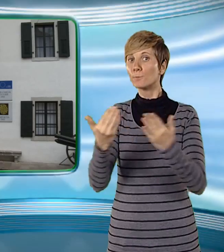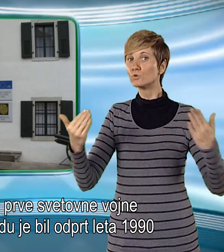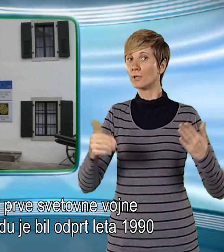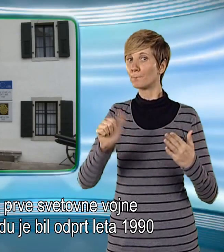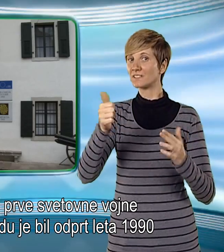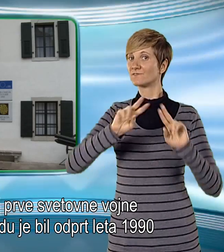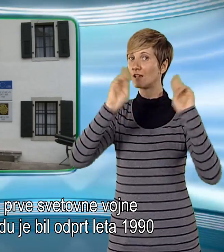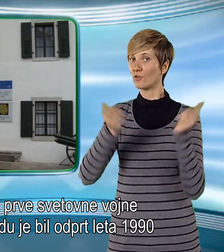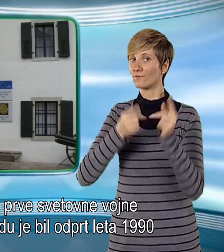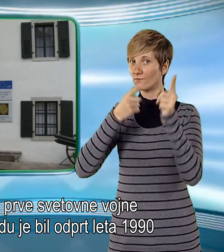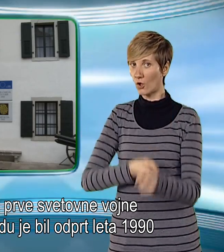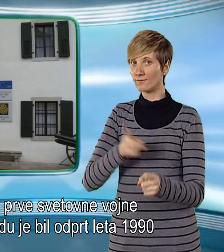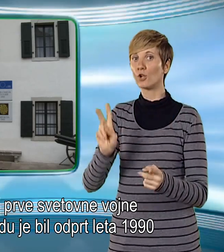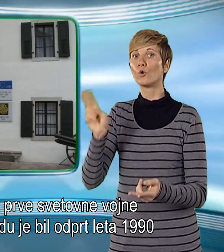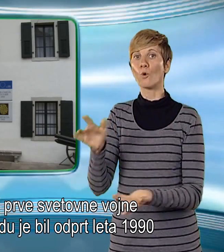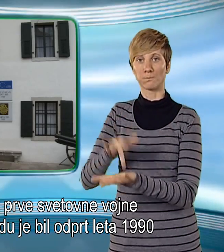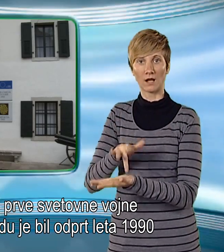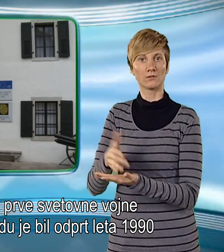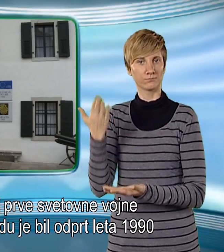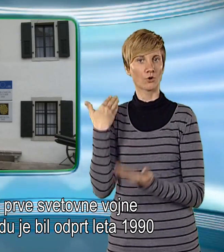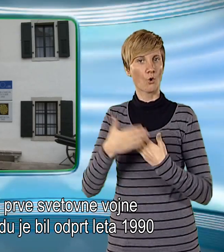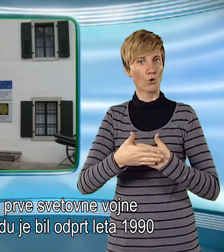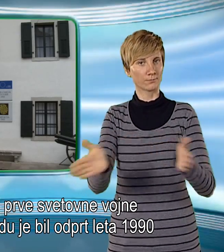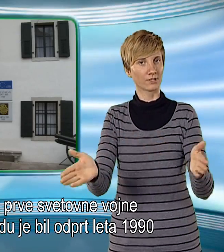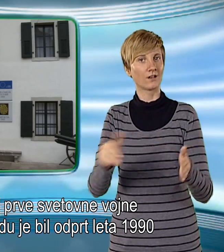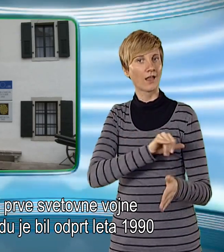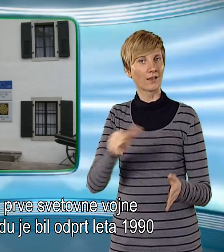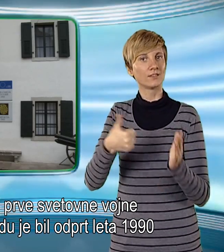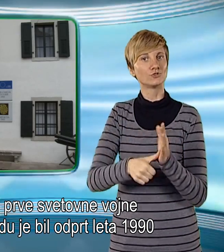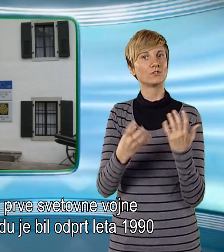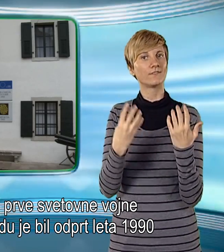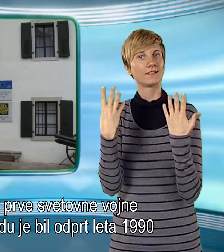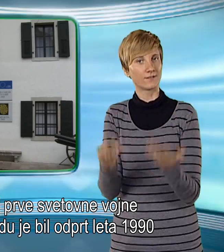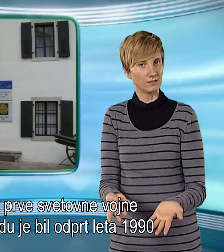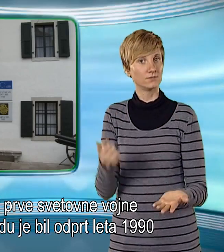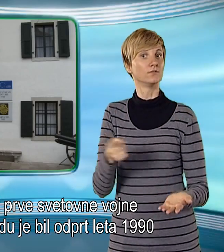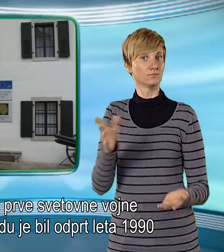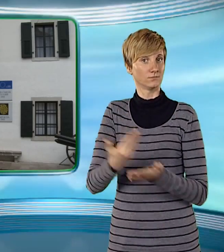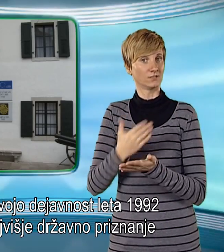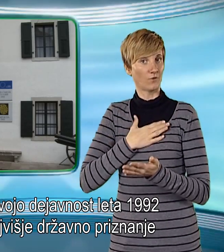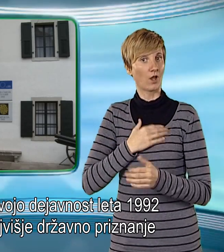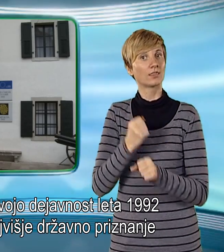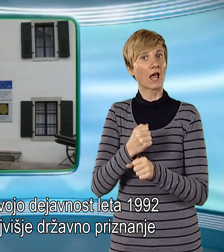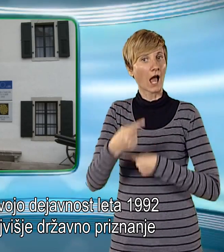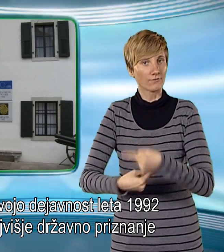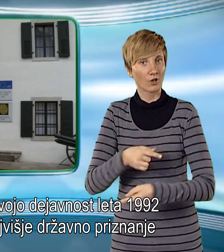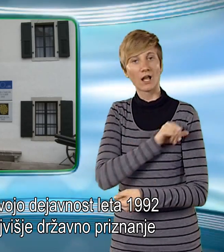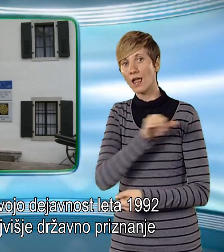Muzej prve svetovne vojne v Kobaridu je bil odprt leta 1990 in je za svojo dejavnost leta